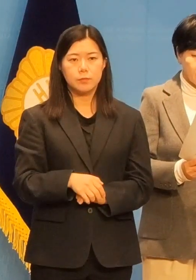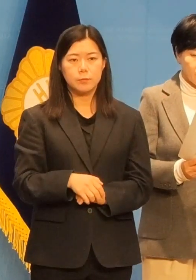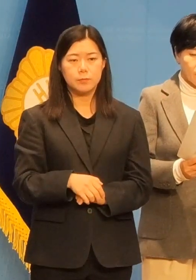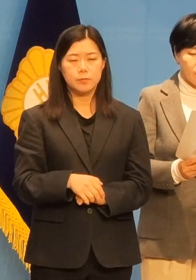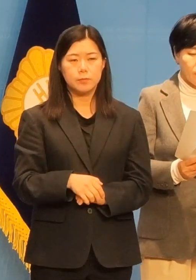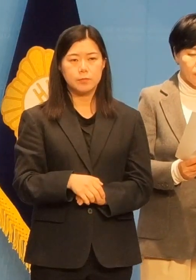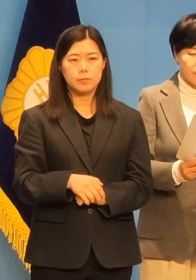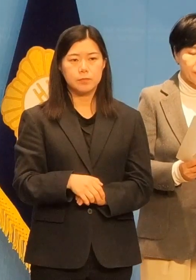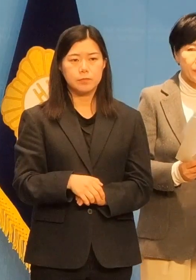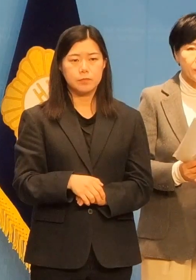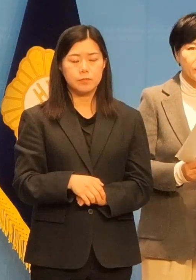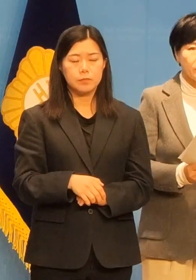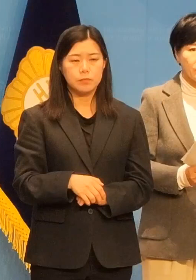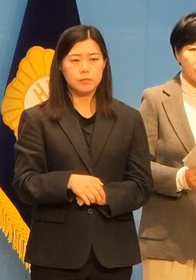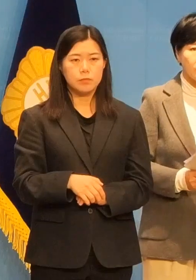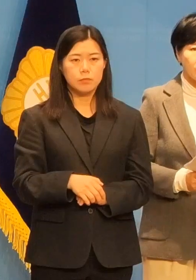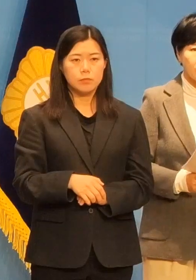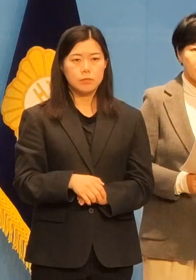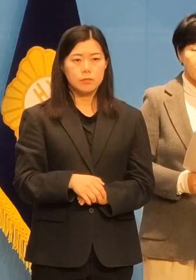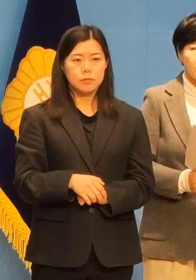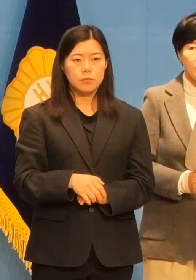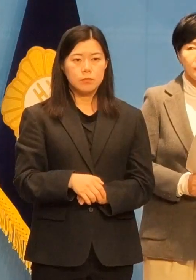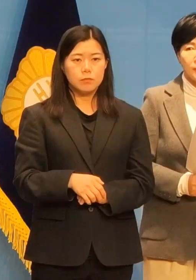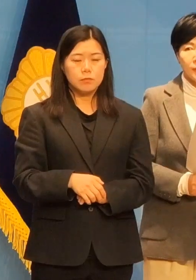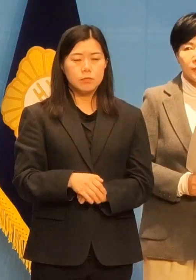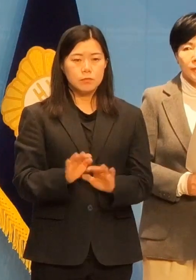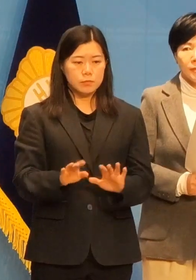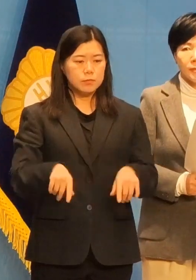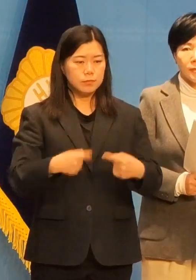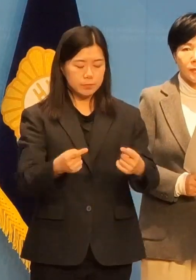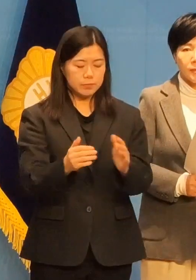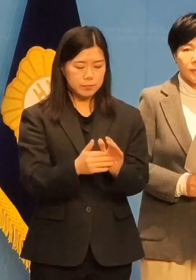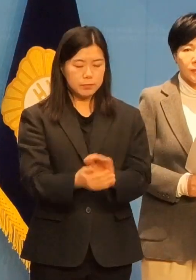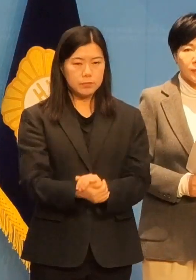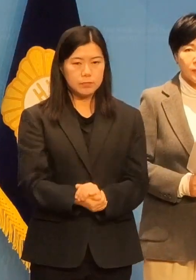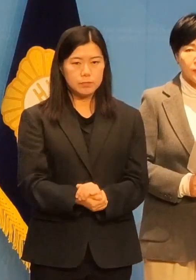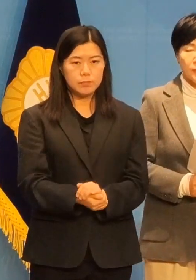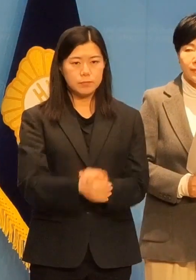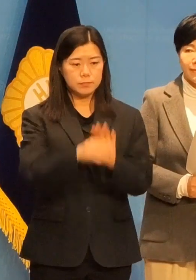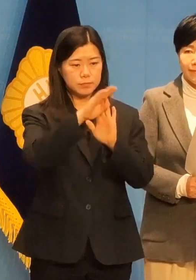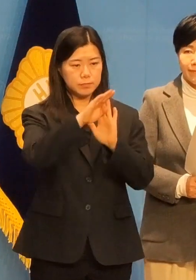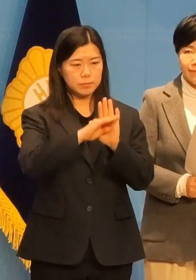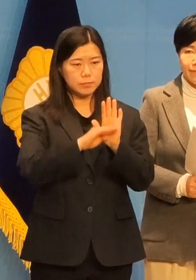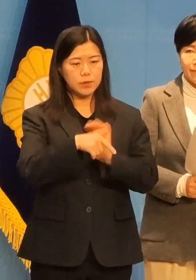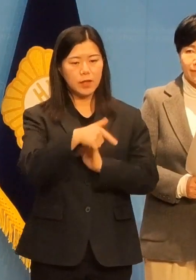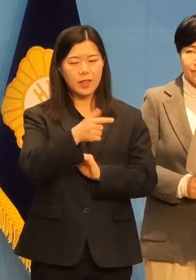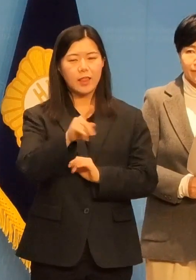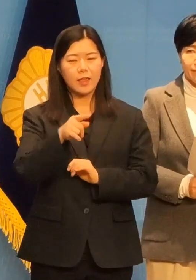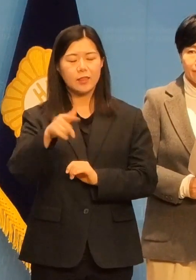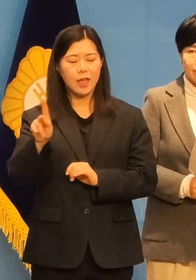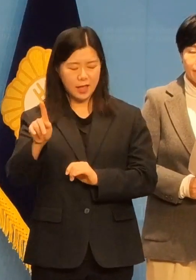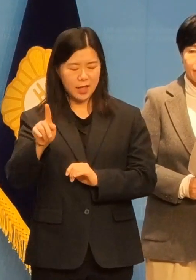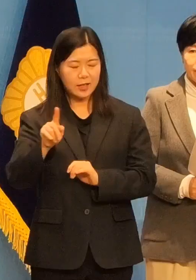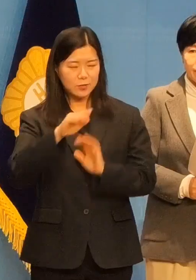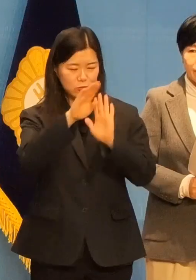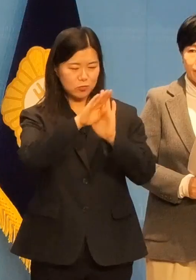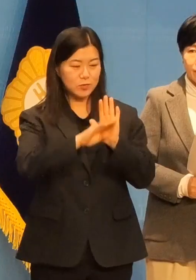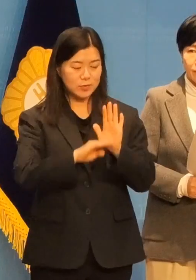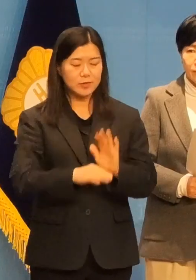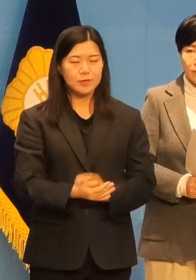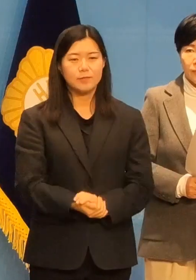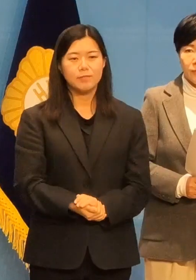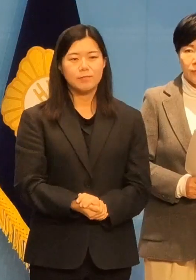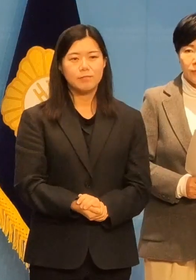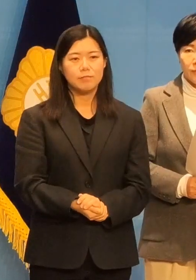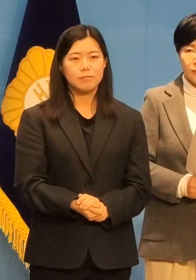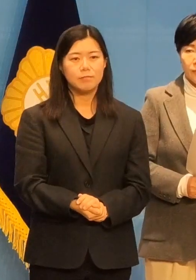고문을 역임하신 함세웅 신부님, 이렇게 우리가 참여를 했습니다. 이 순서는 가나다 순으로 썼기 때문에 그렇게 발표해드린 걸